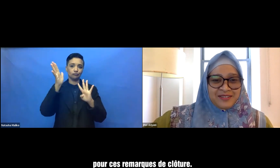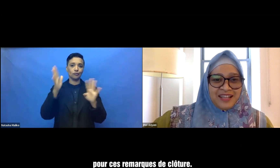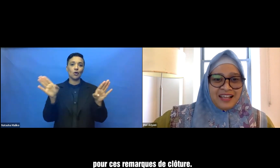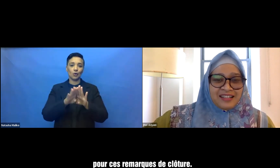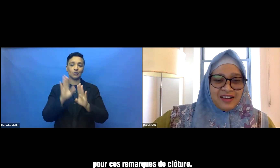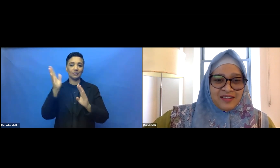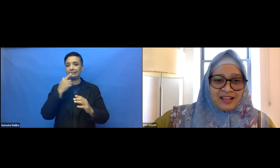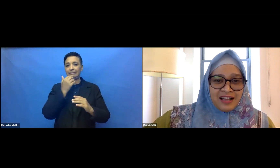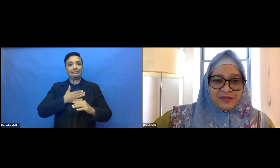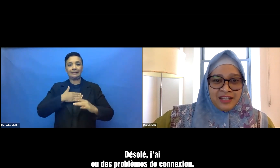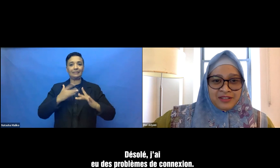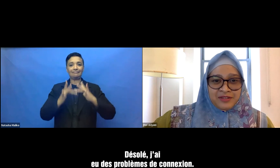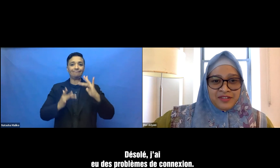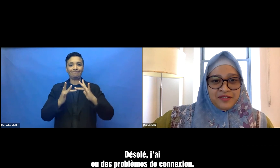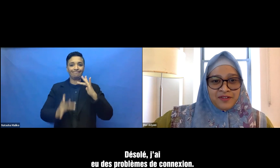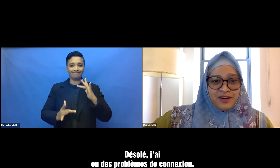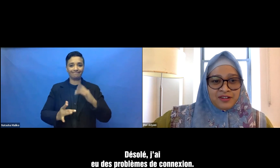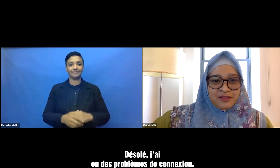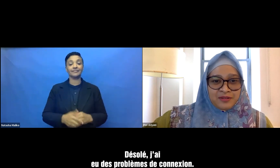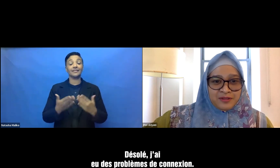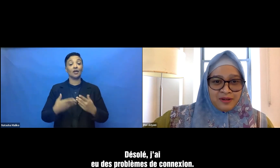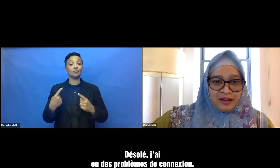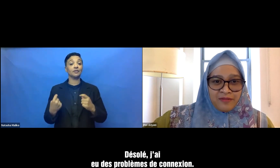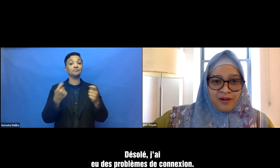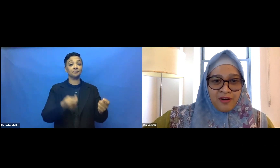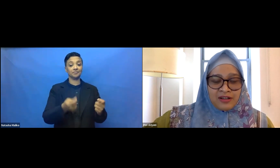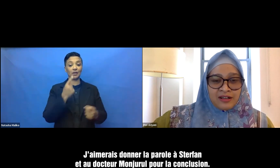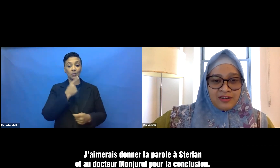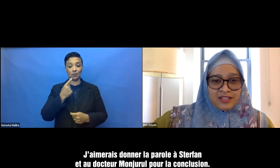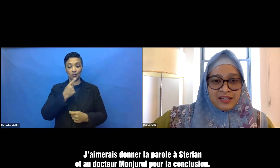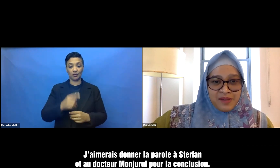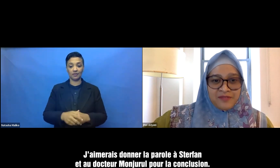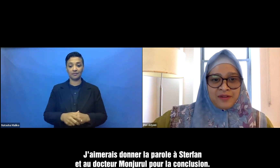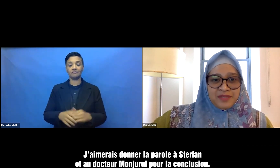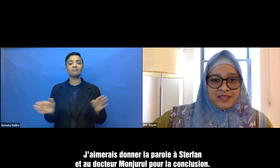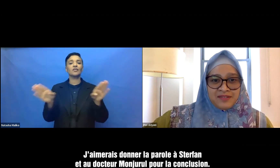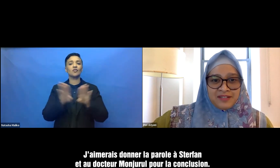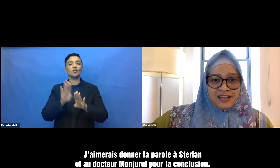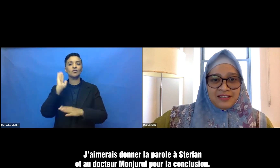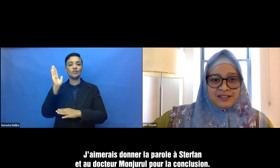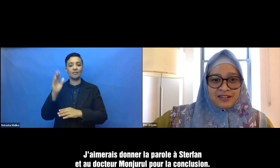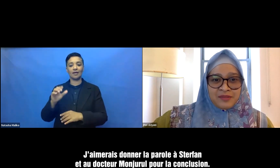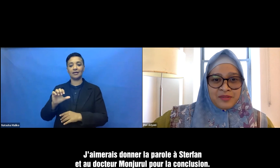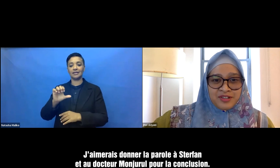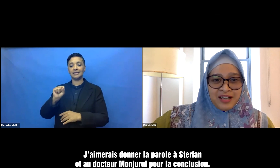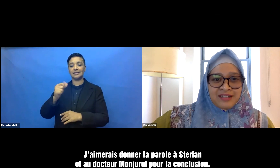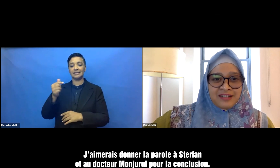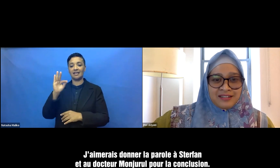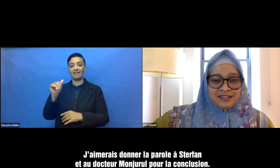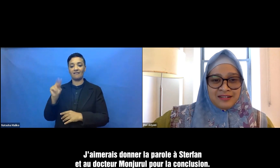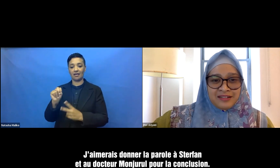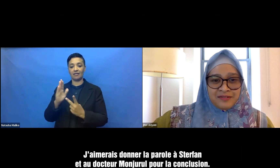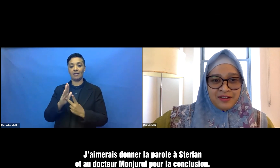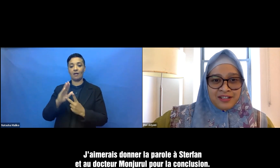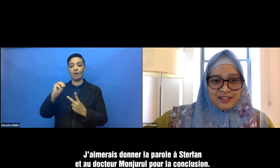pour ces remarques de clôture. Désolée, j'ai eu des problèmes de connexion. J'aimerais donner la